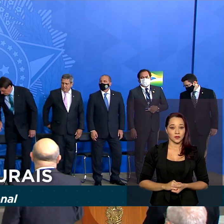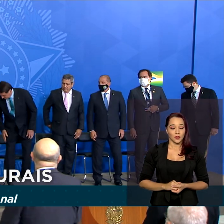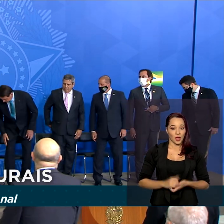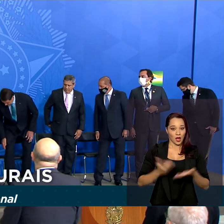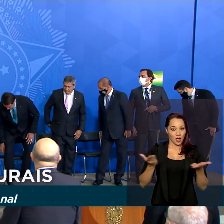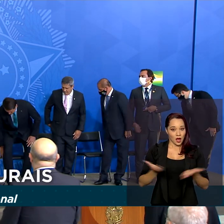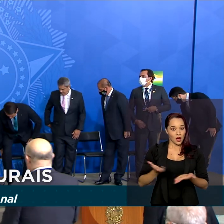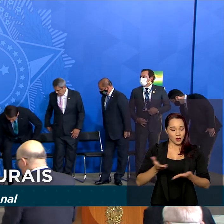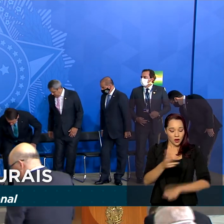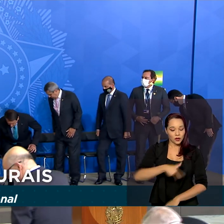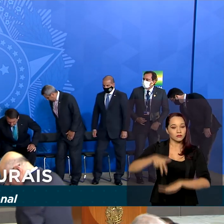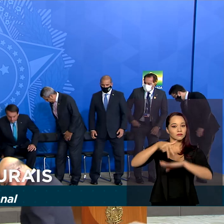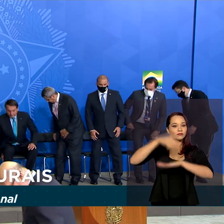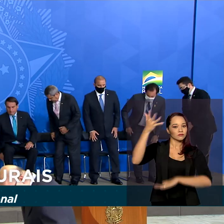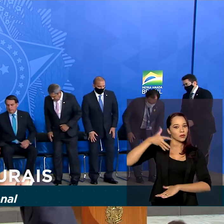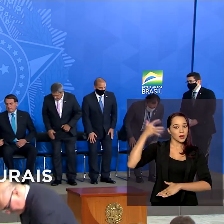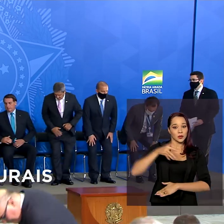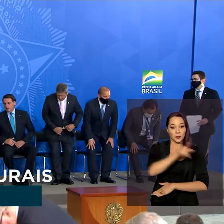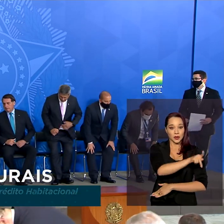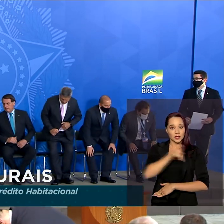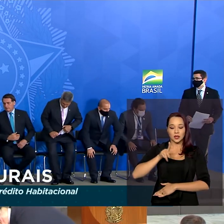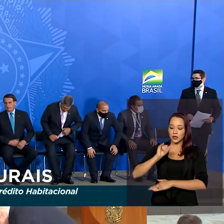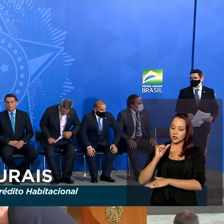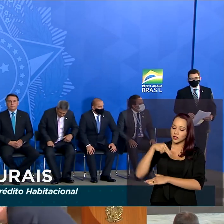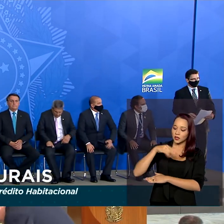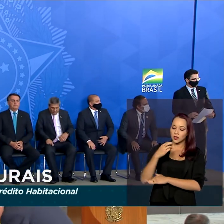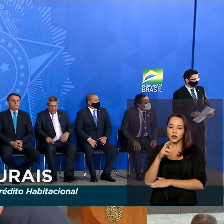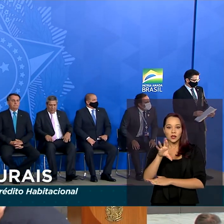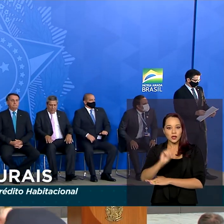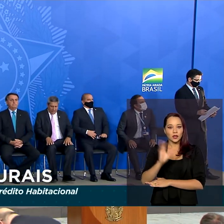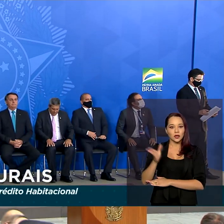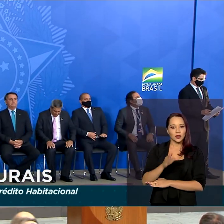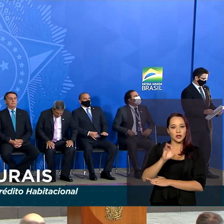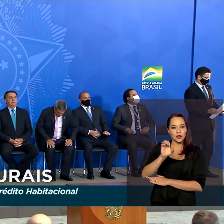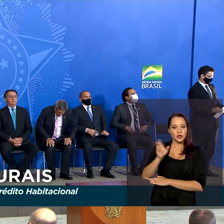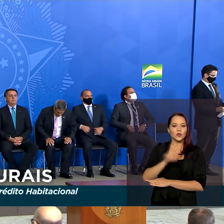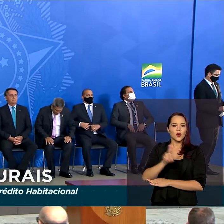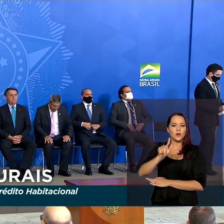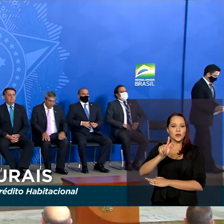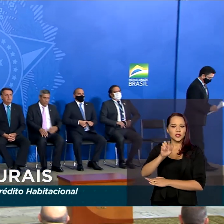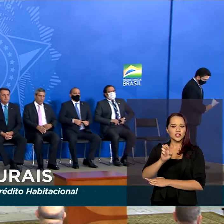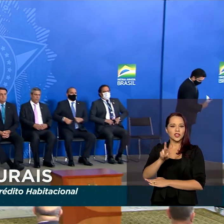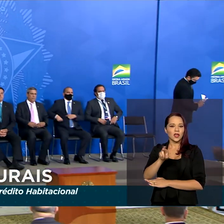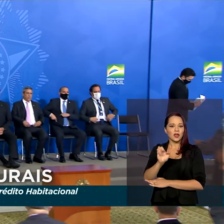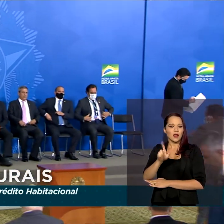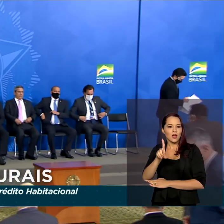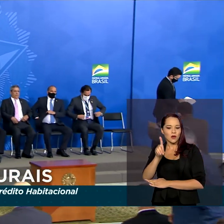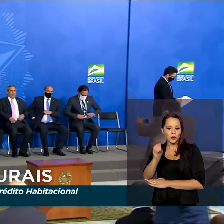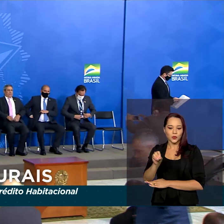Ouviremos agora as palavras do presidente do INCRA, Geraldo de Mello Filho.